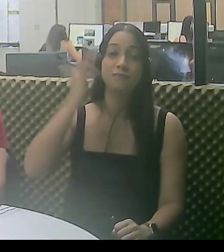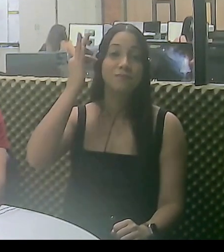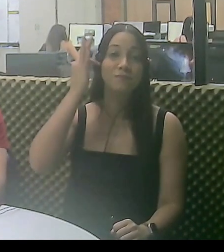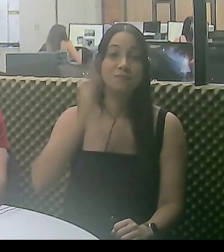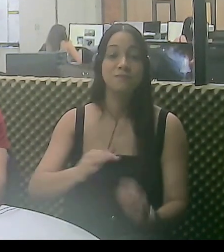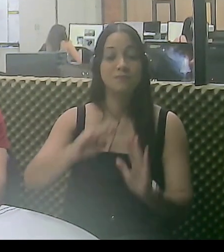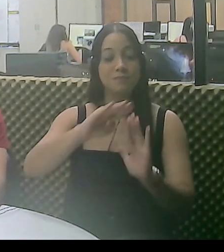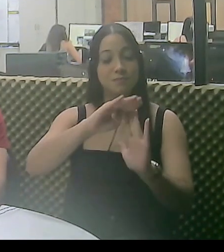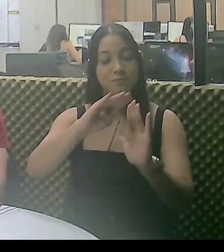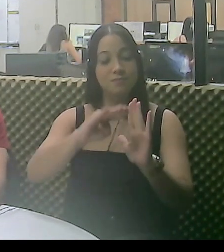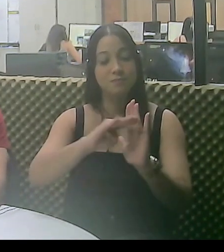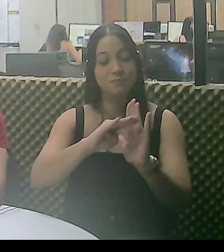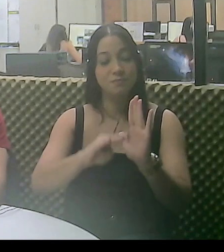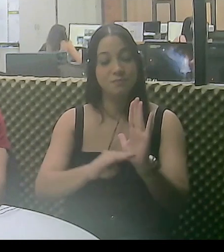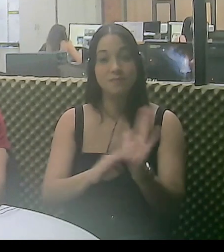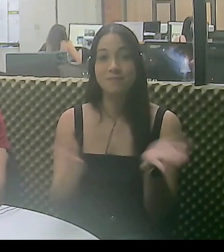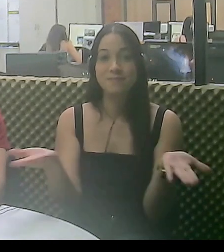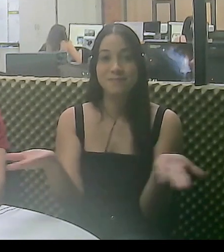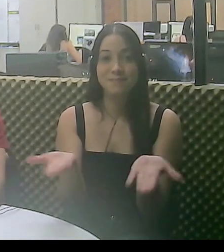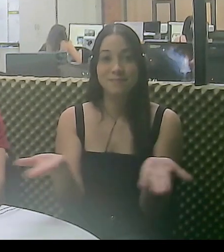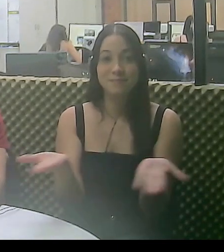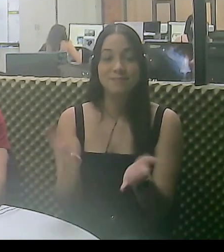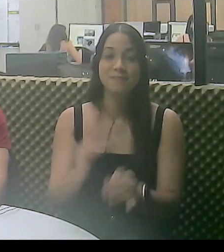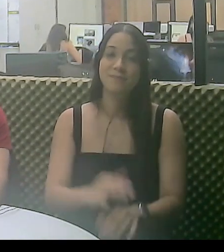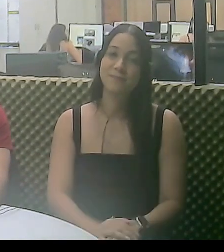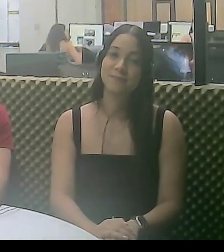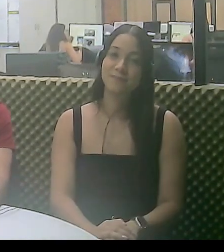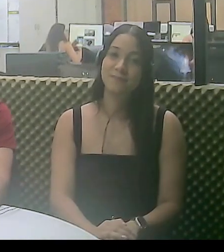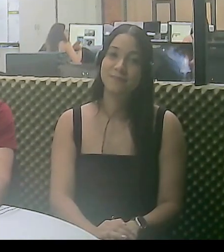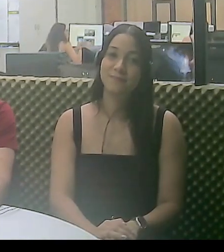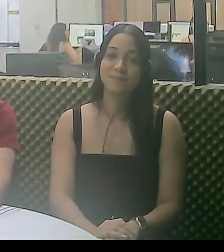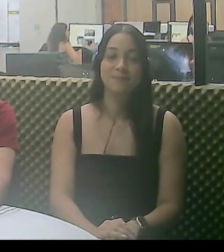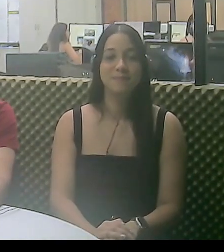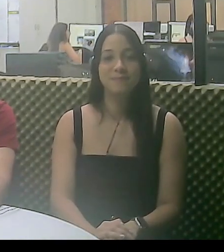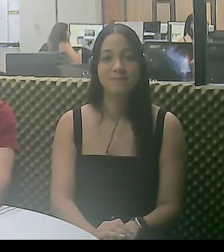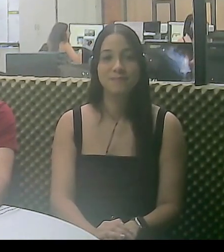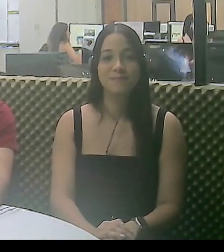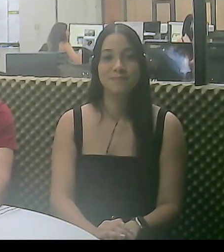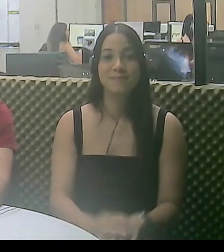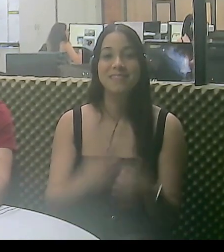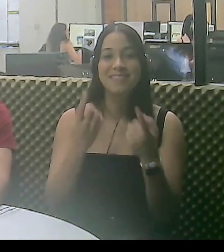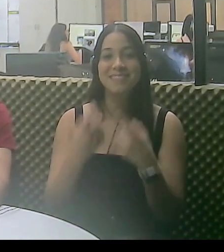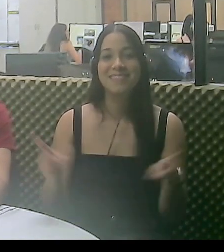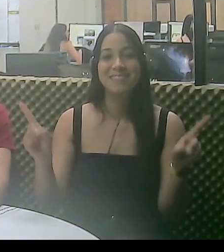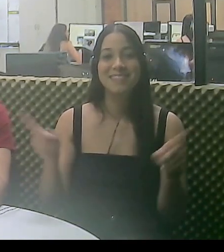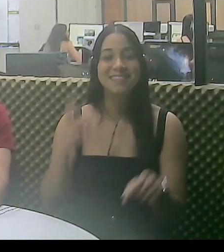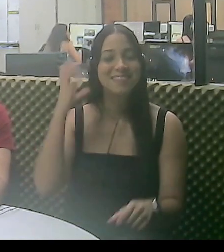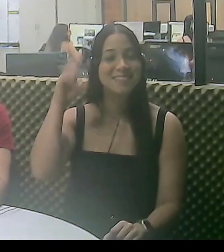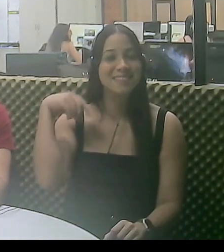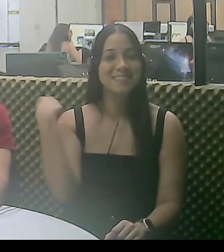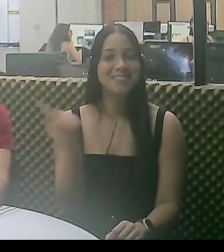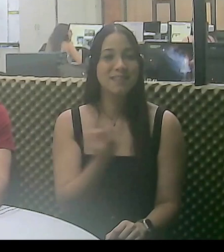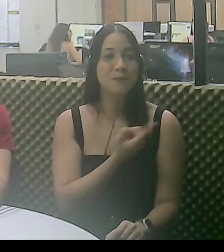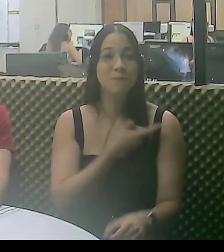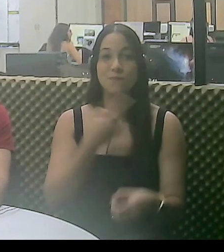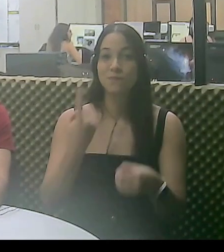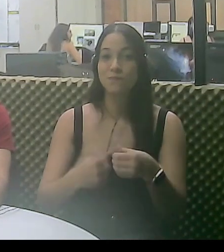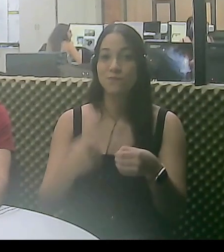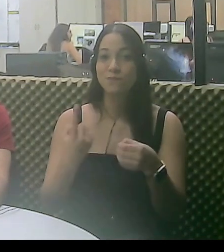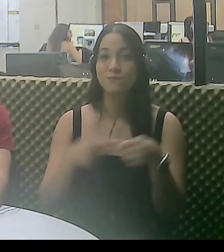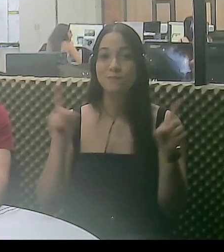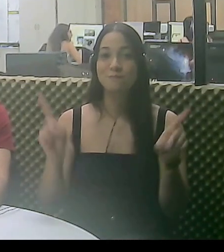fato acontece em Uberlândia. Eu sou Fernando Cássio e começamos com os destaques da edição de hoje.